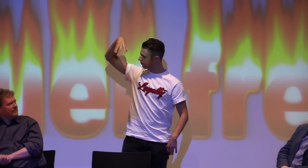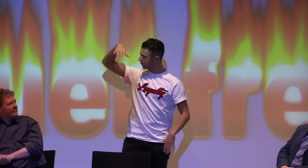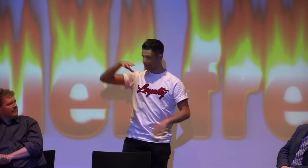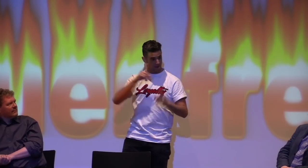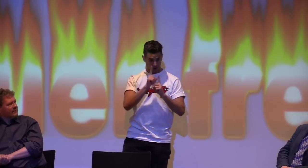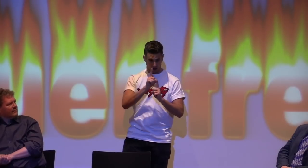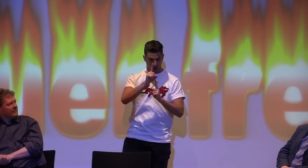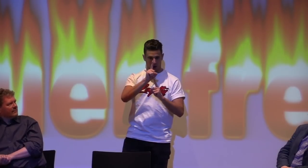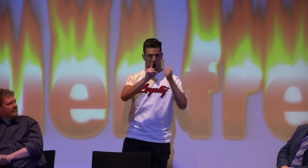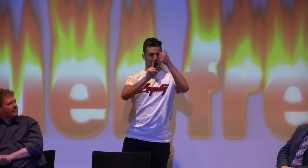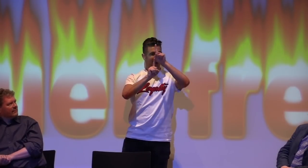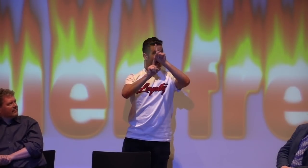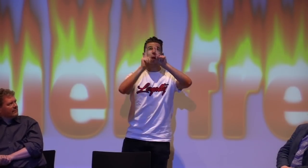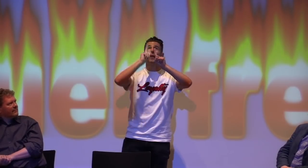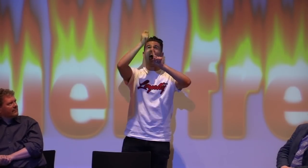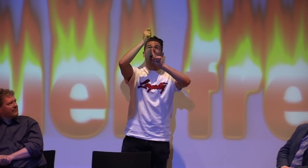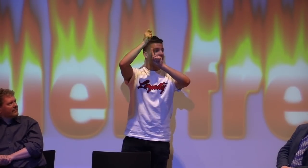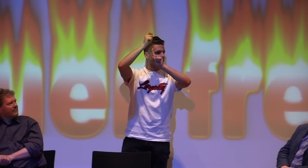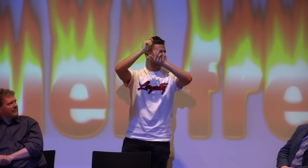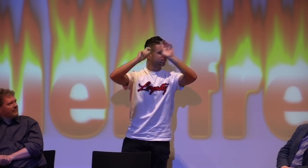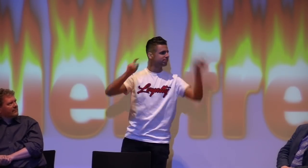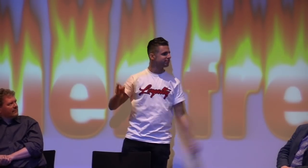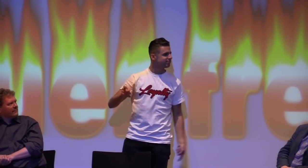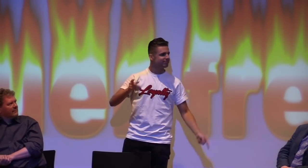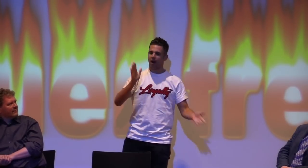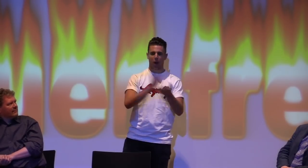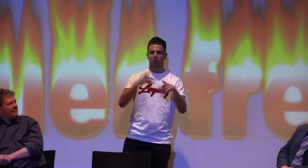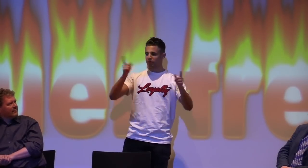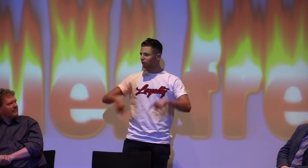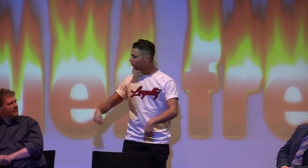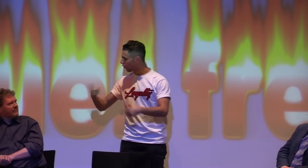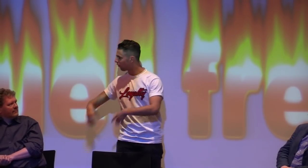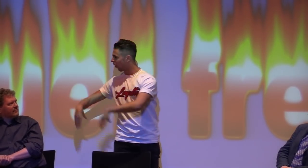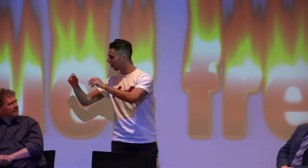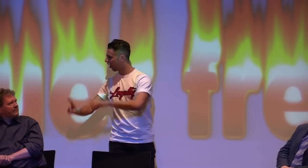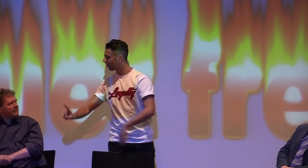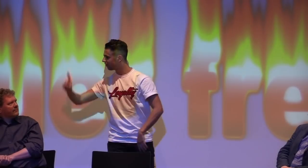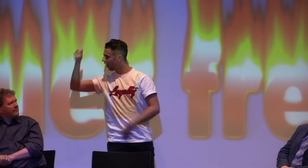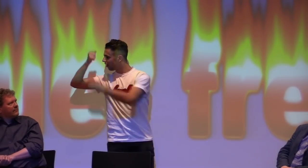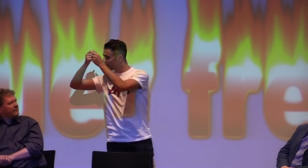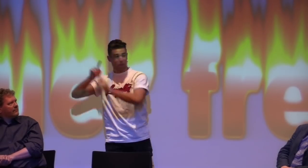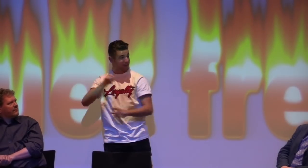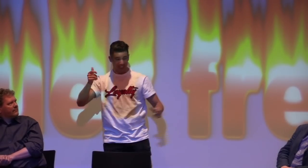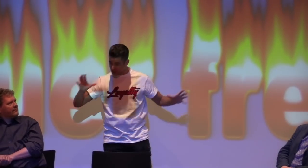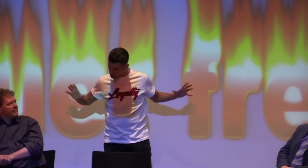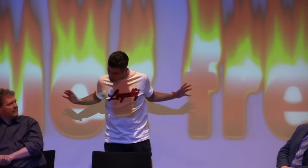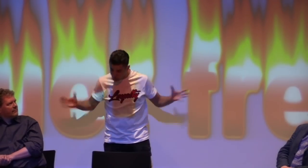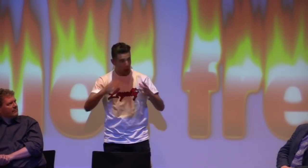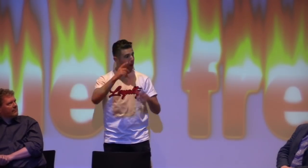Oftmals ist es ja auch so, dass viele Einzelne auch hochkommen und versuchen, irgendwas zu gewährleisten, aber die Wälder halt, schaffen es halt